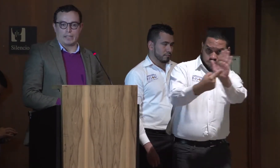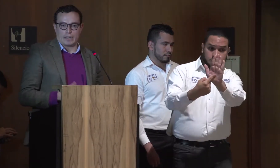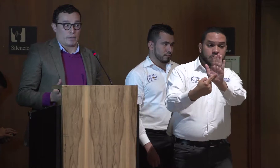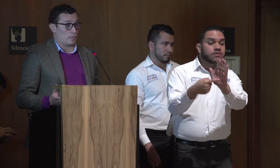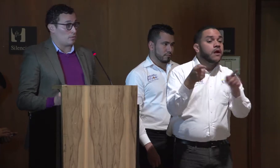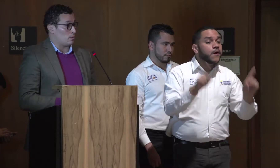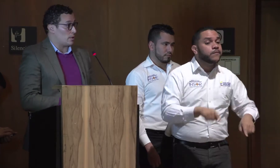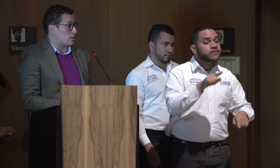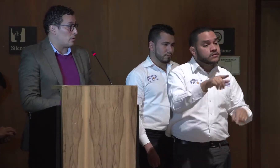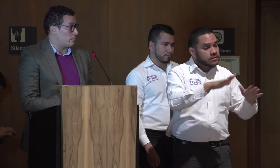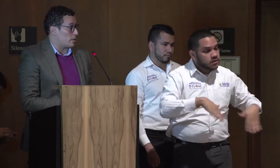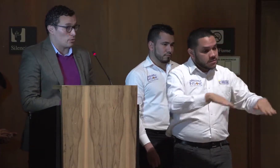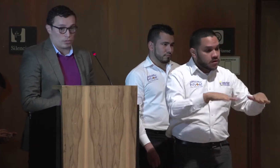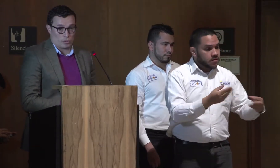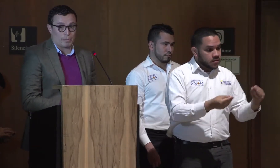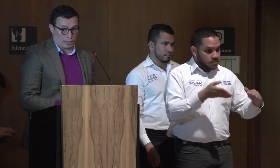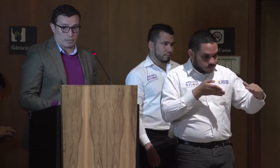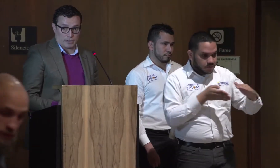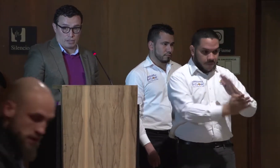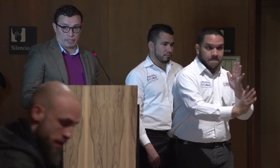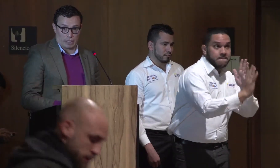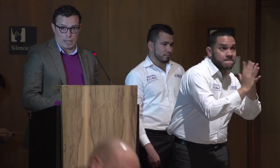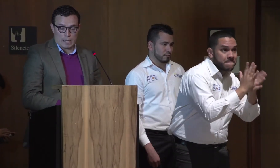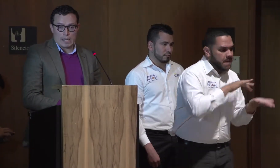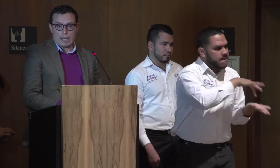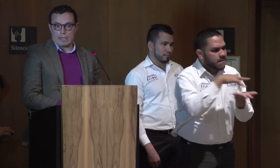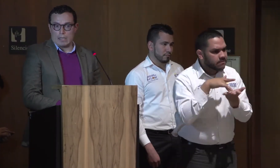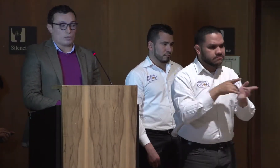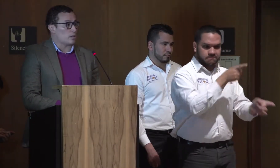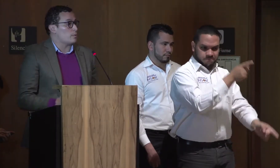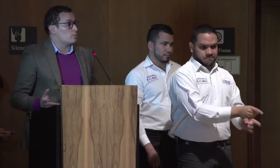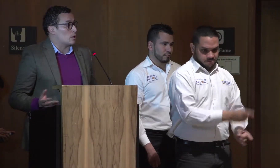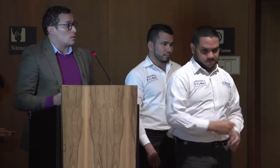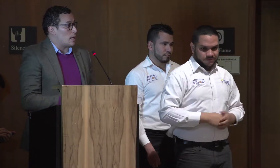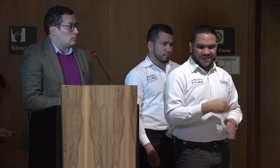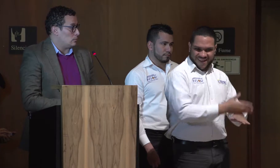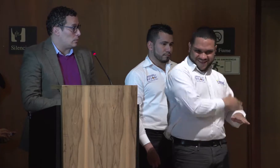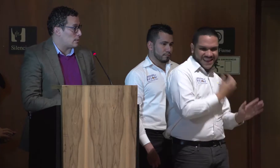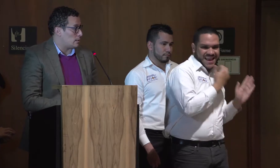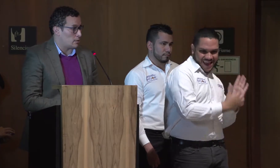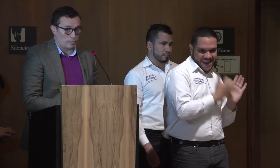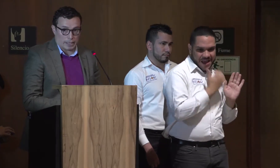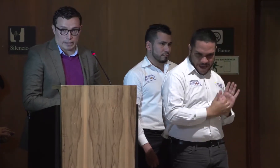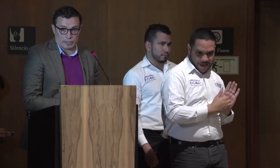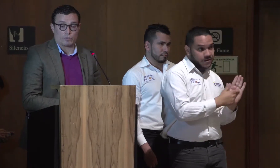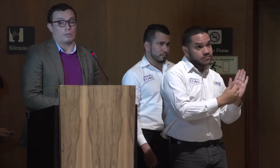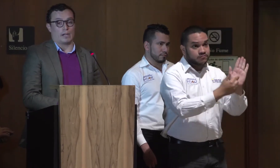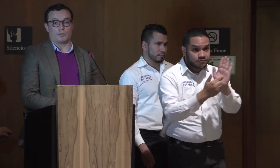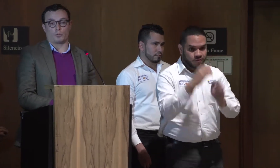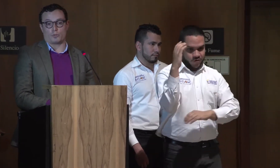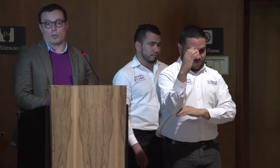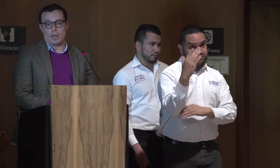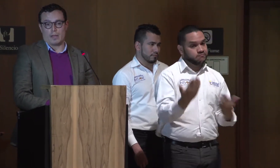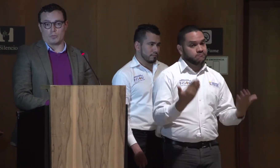posibilidad de generar espacios no solo de acceso a la información, sino de participación efectiva, y los ejemplos que ustedes ya le están dando al país en eso nos sirven